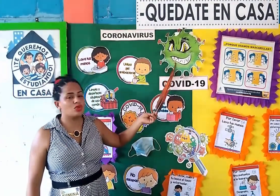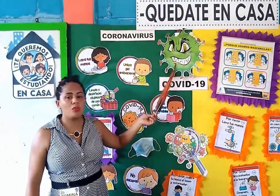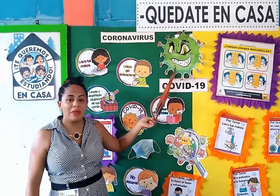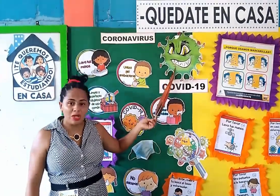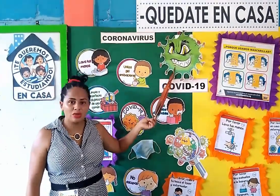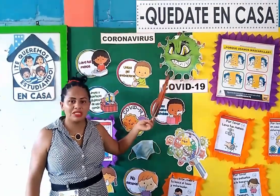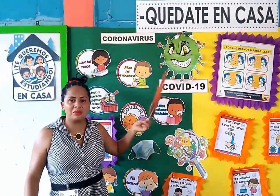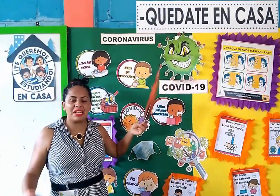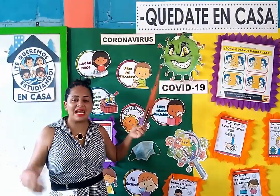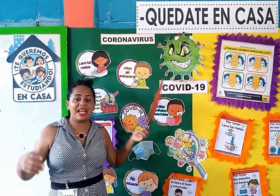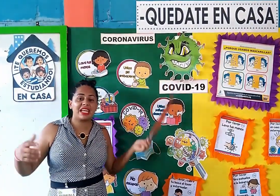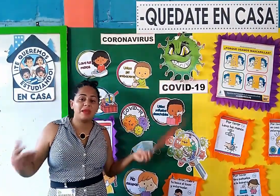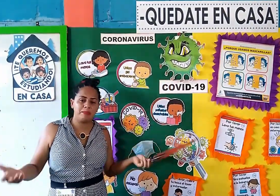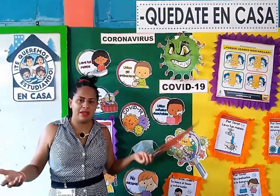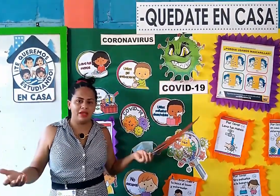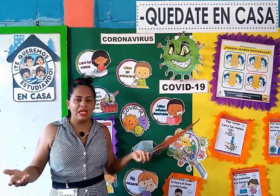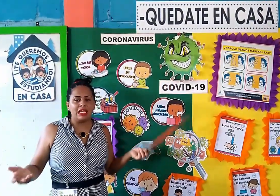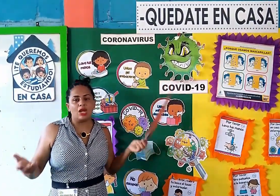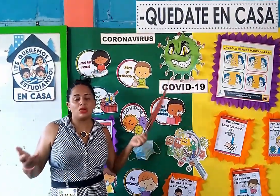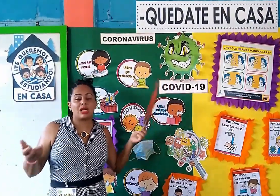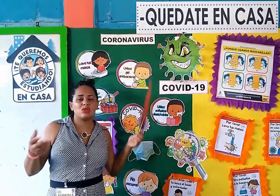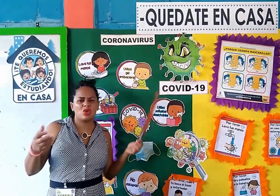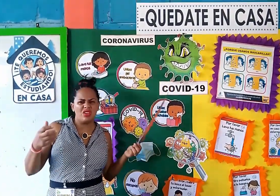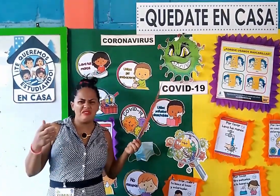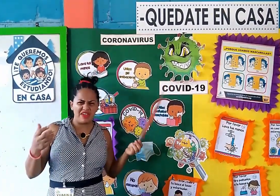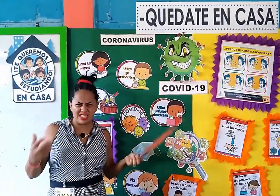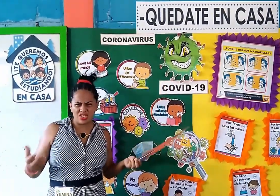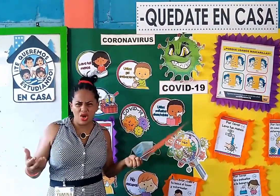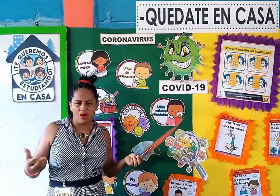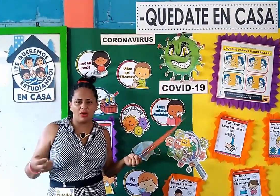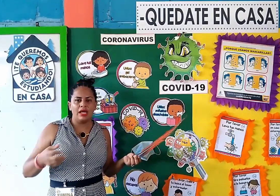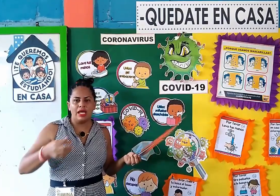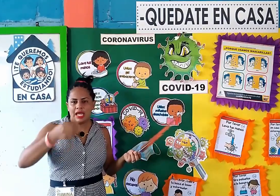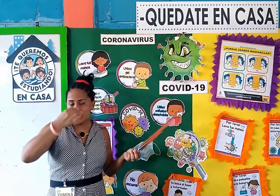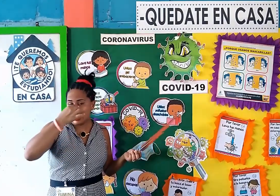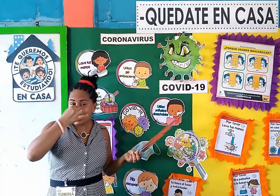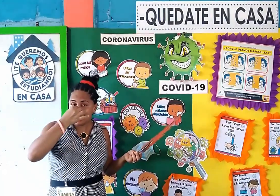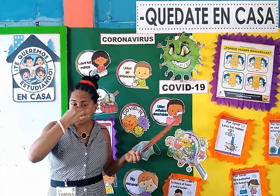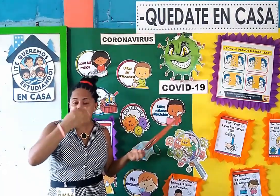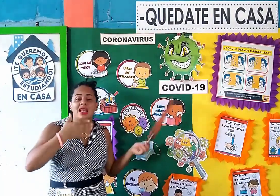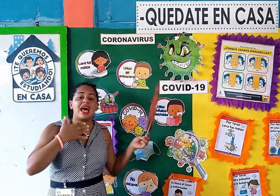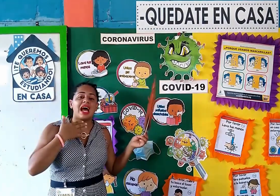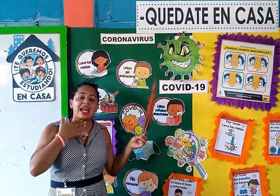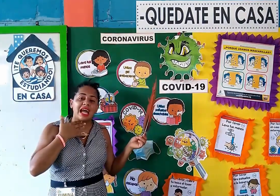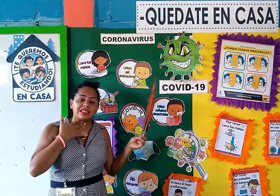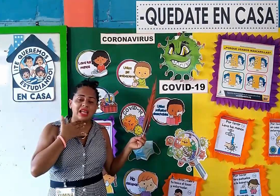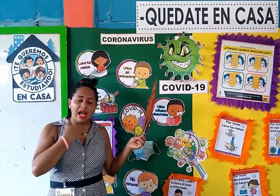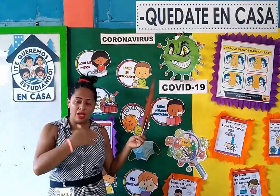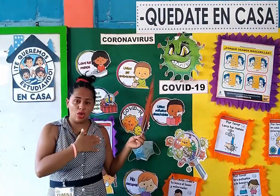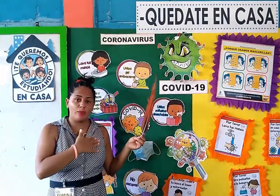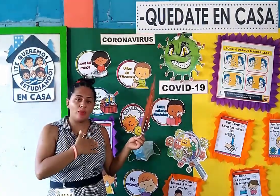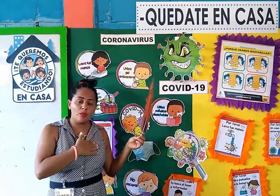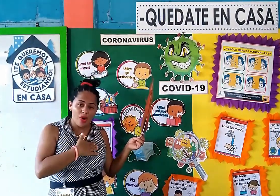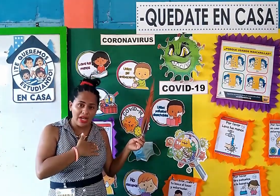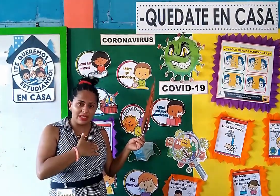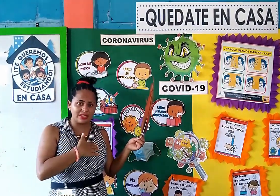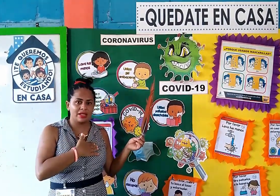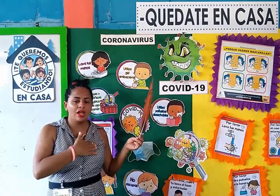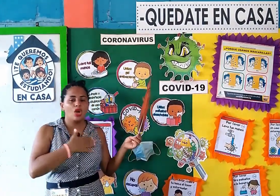un virus similar a la gripe, que nos causa una infección en la nariz, la garganta y los pulmones, lo